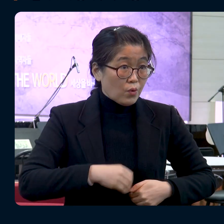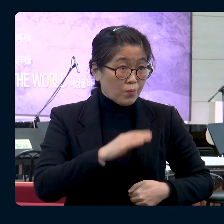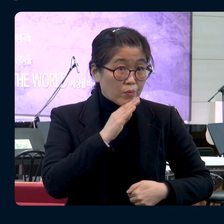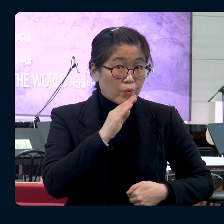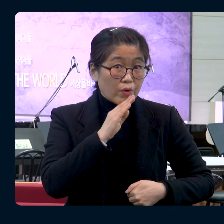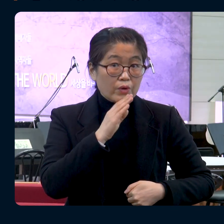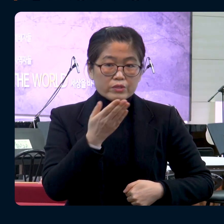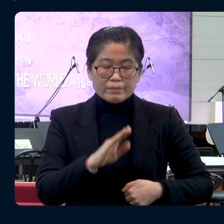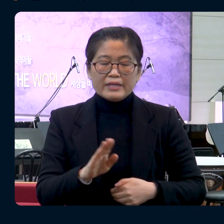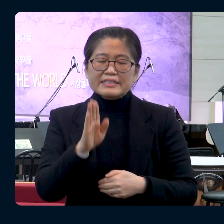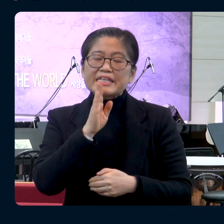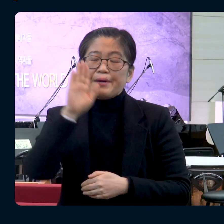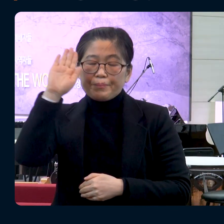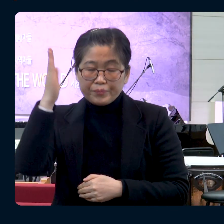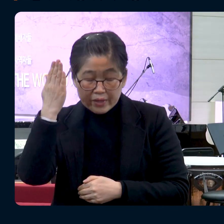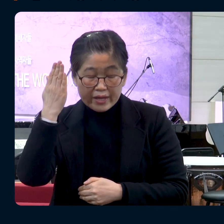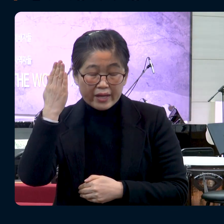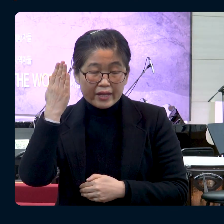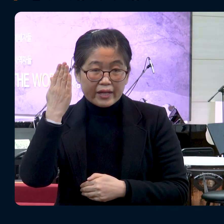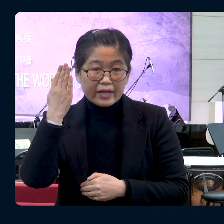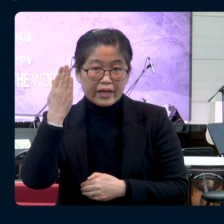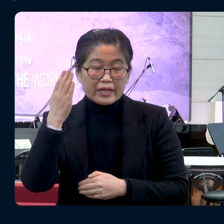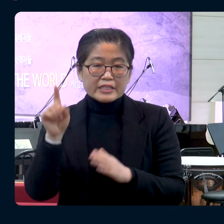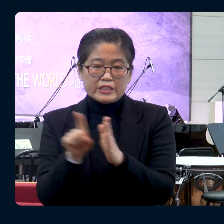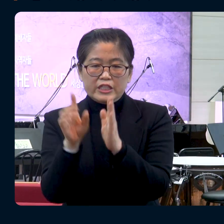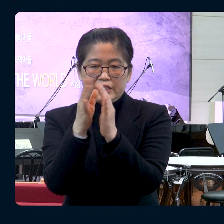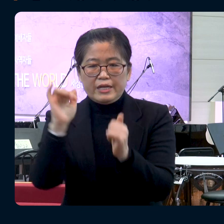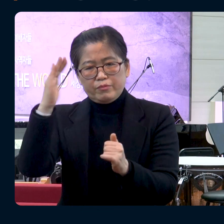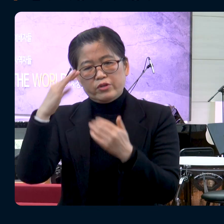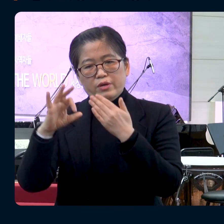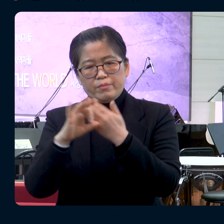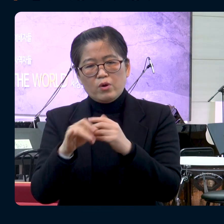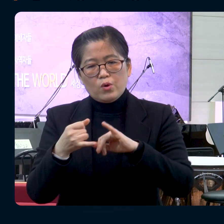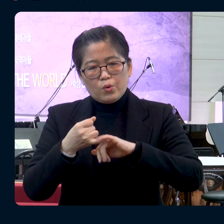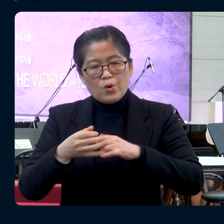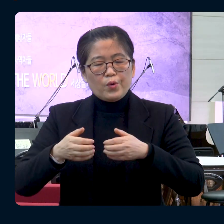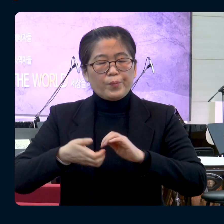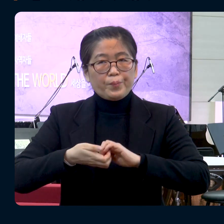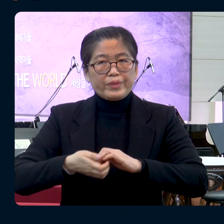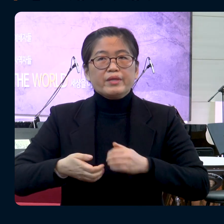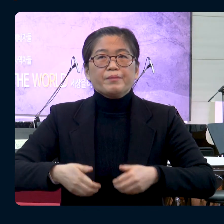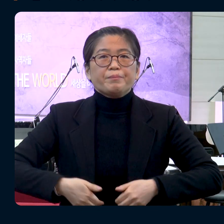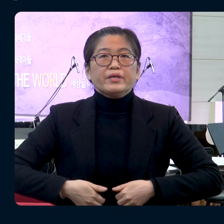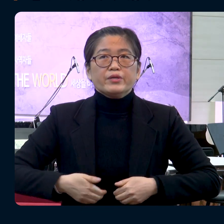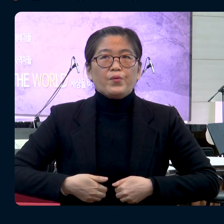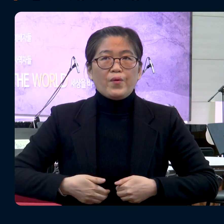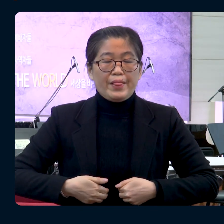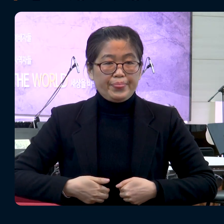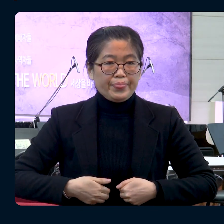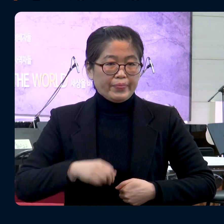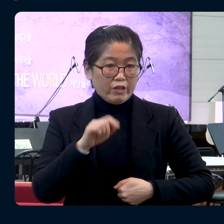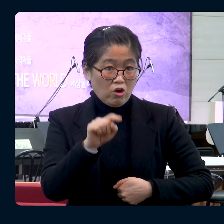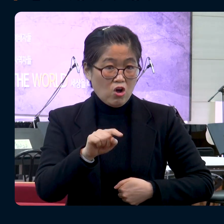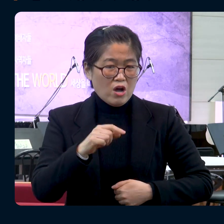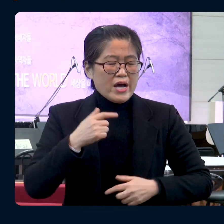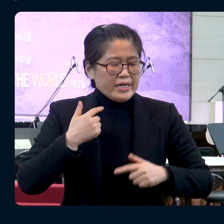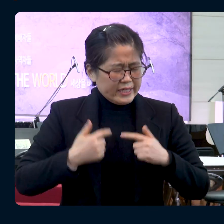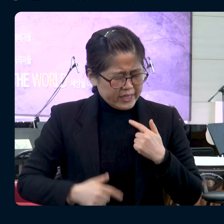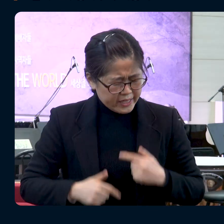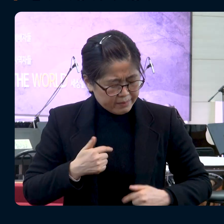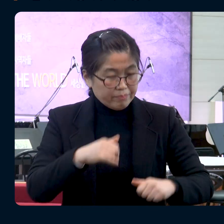정말 참된 신앙의 사람, 아름다운 하나님의 사람이 되려면 반드시 알아야 될 첫 번째입니다. 기꺼이